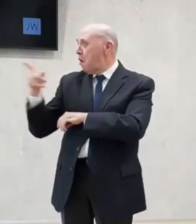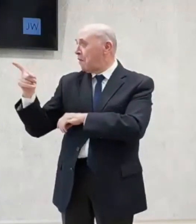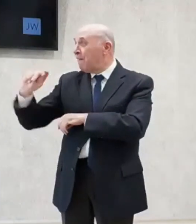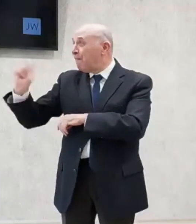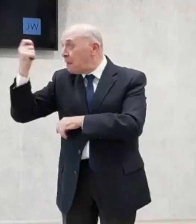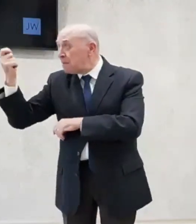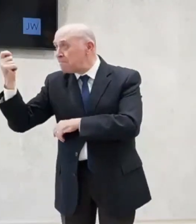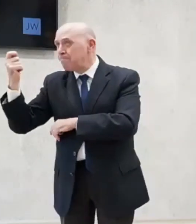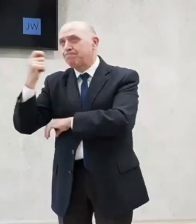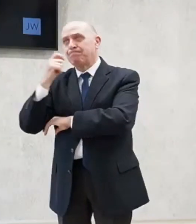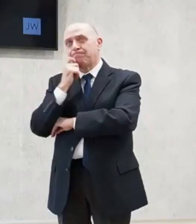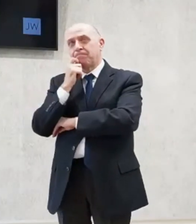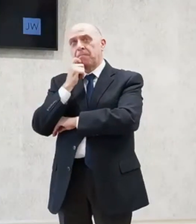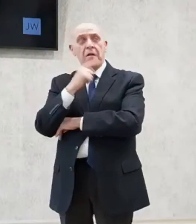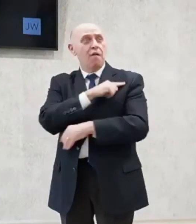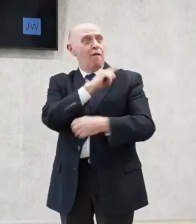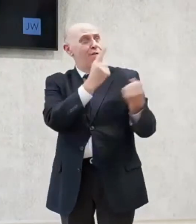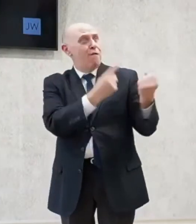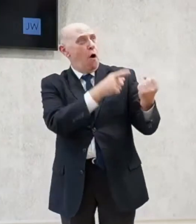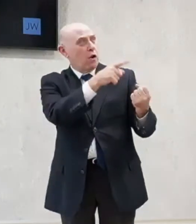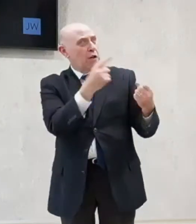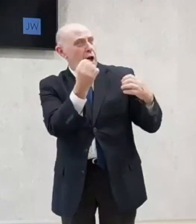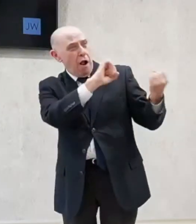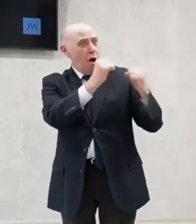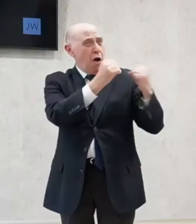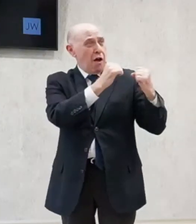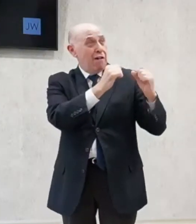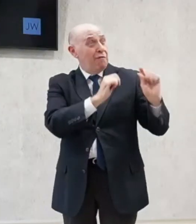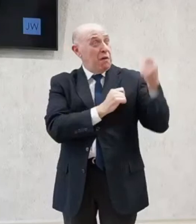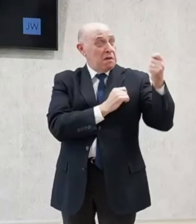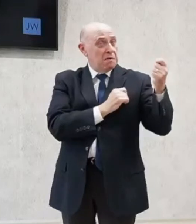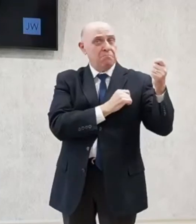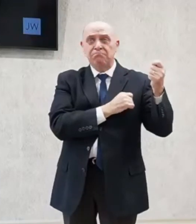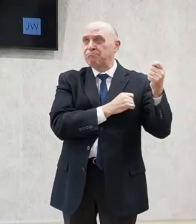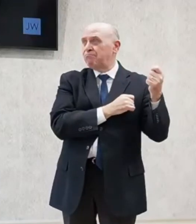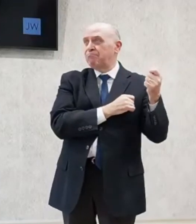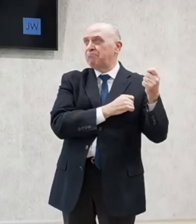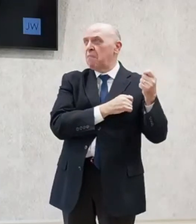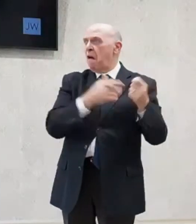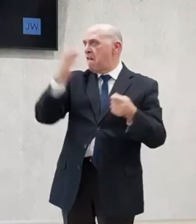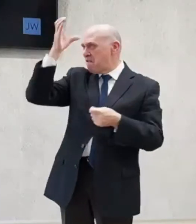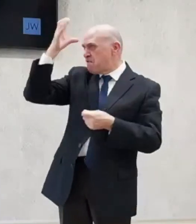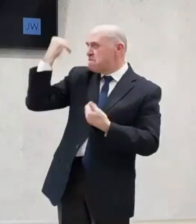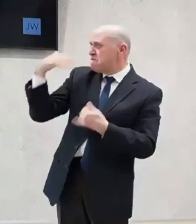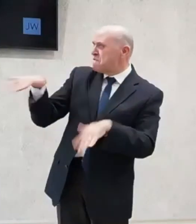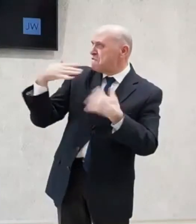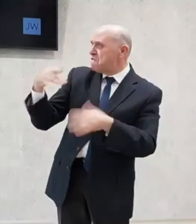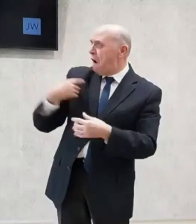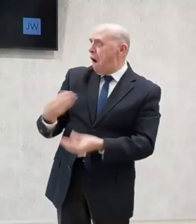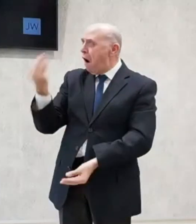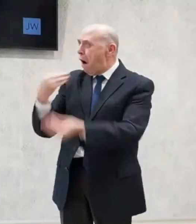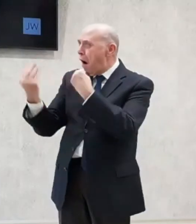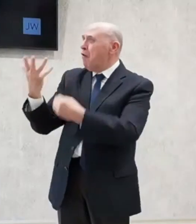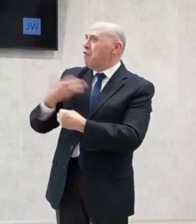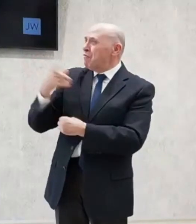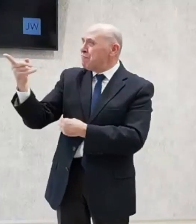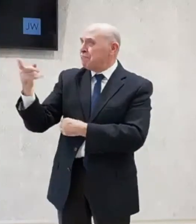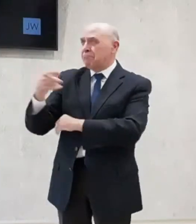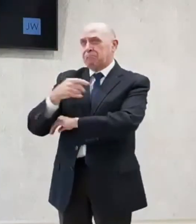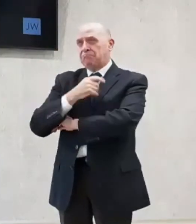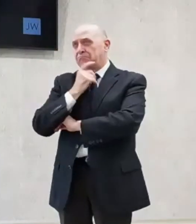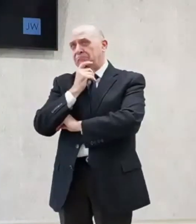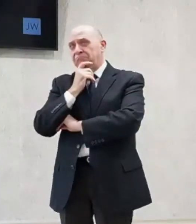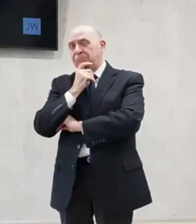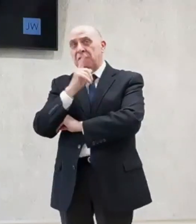vincono la battaglia non sempre i saggi Hanno cibo gli intelligenti hanno ricchezze e non sempre